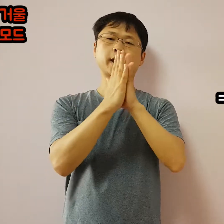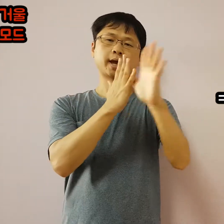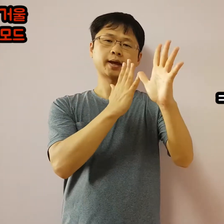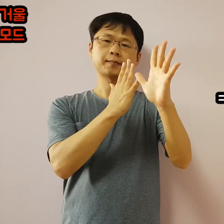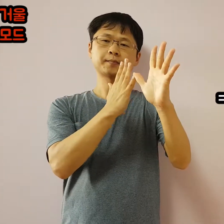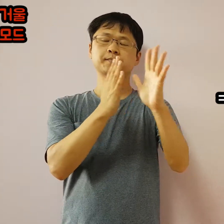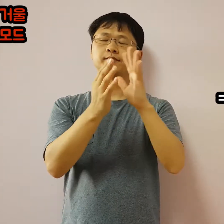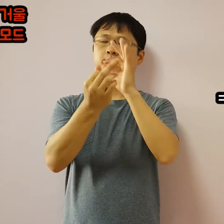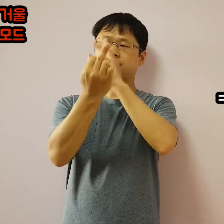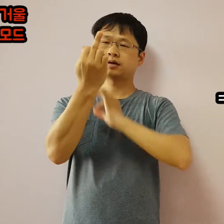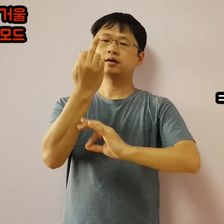조회.